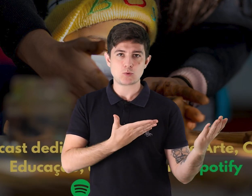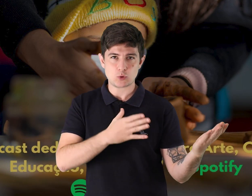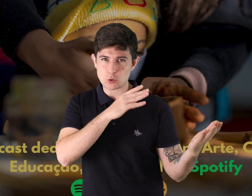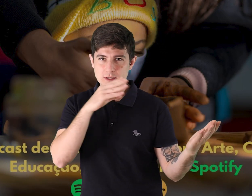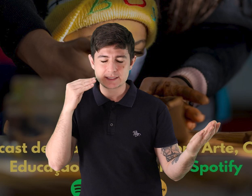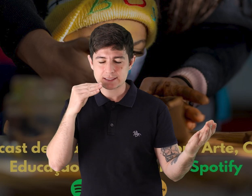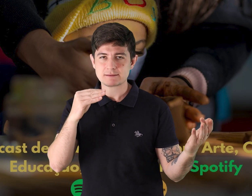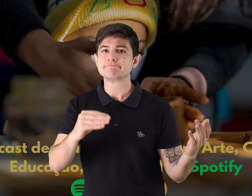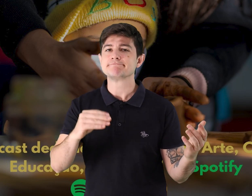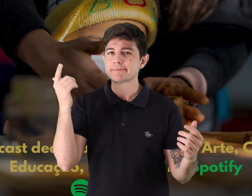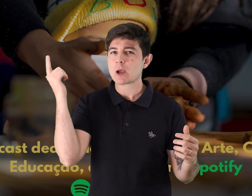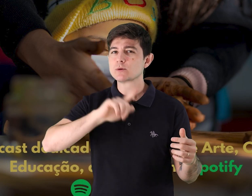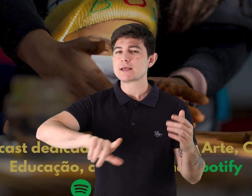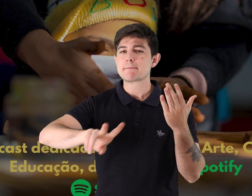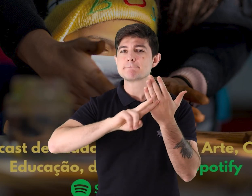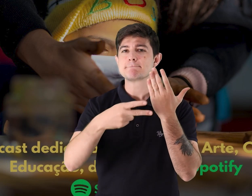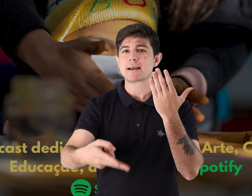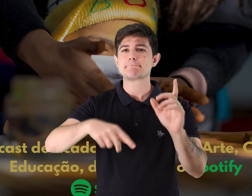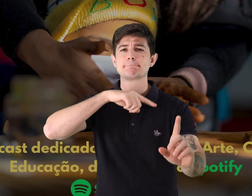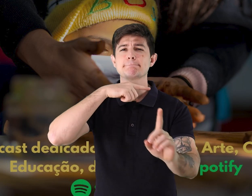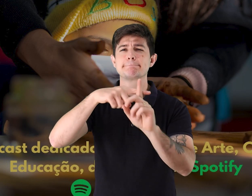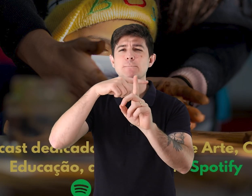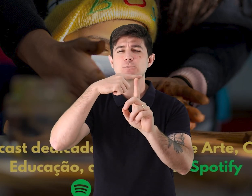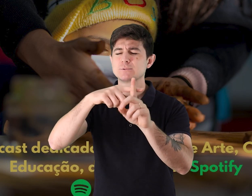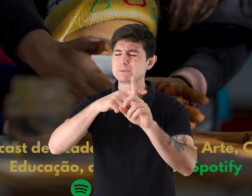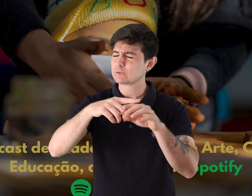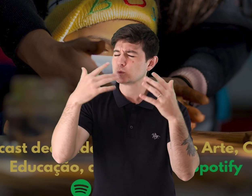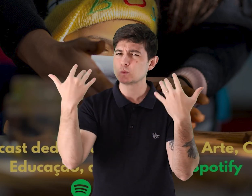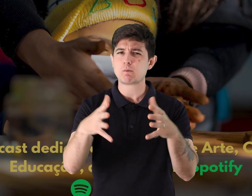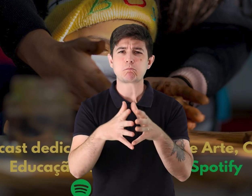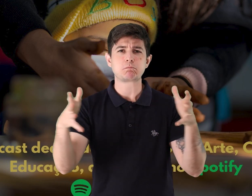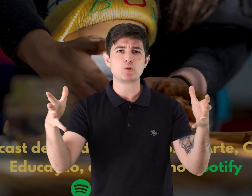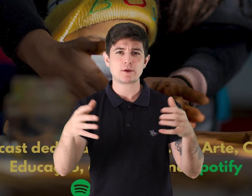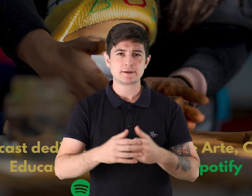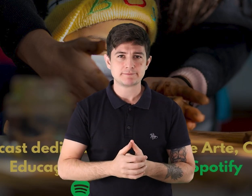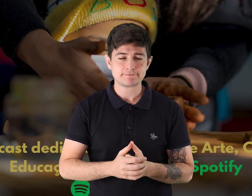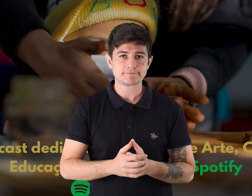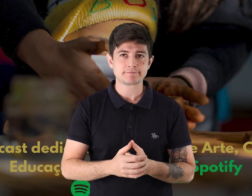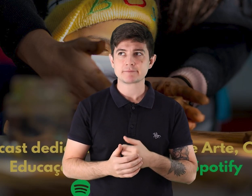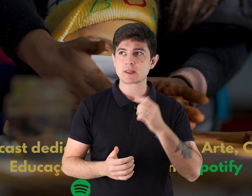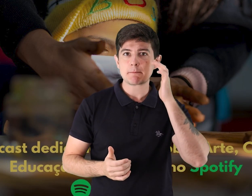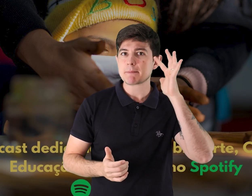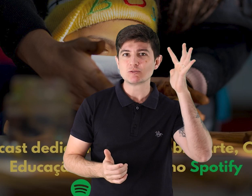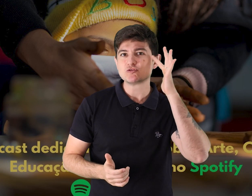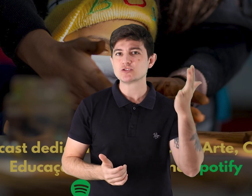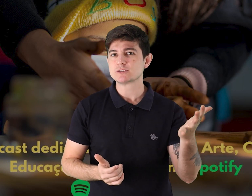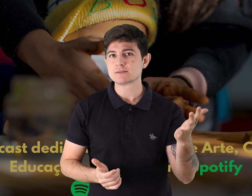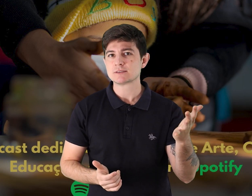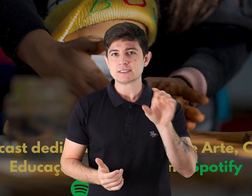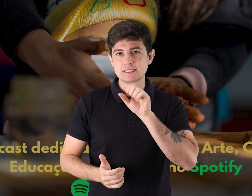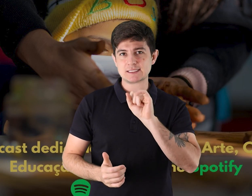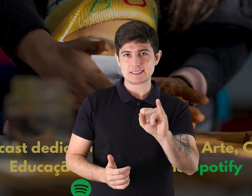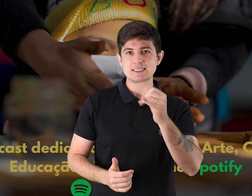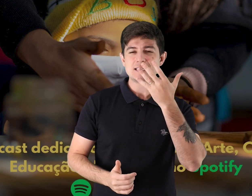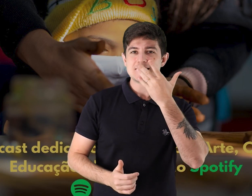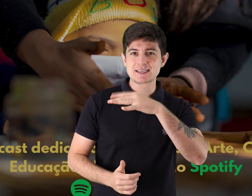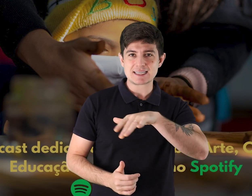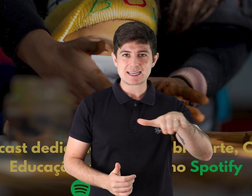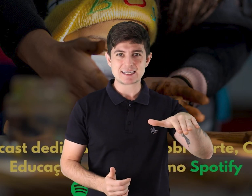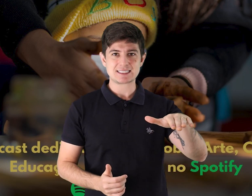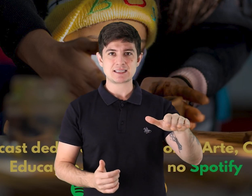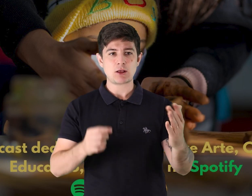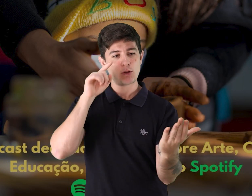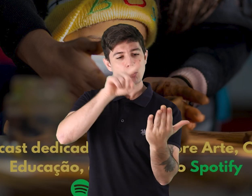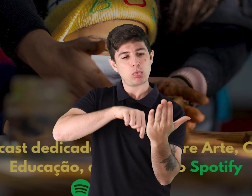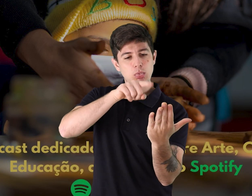crianças e aos adolescentes causa um impacto positivo enorme. Sim. Você imagine, ao invés de